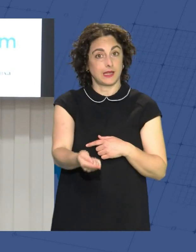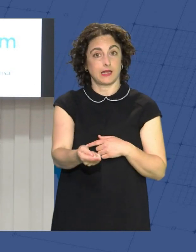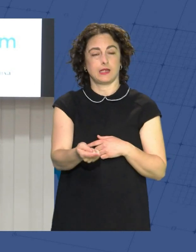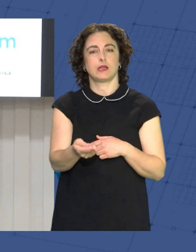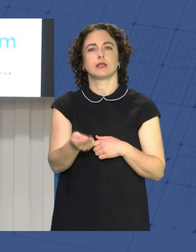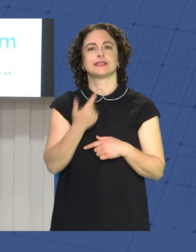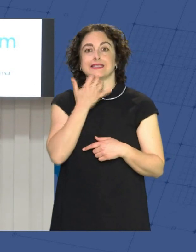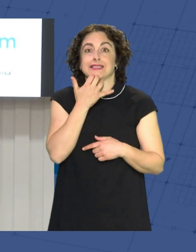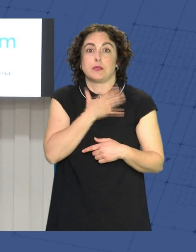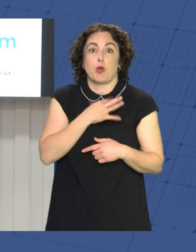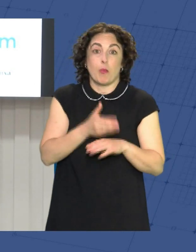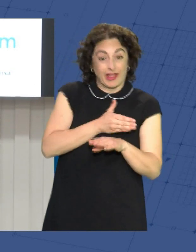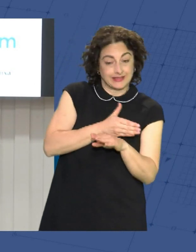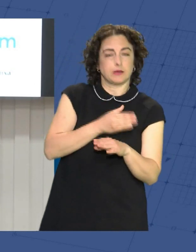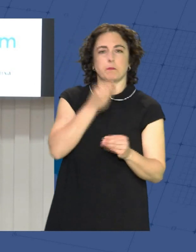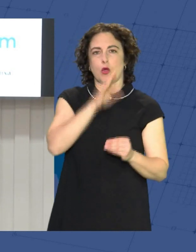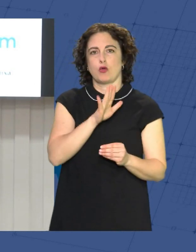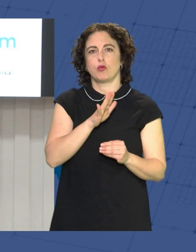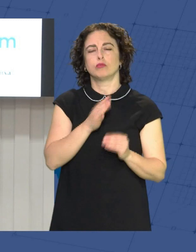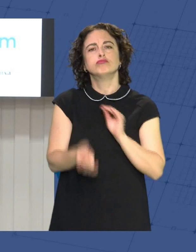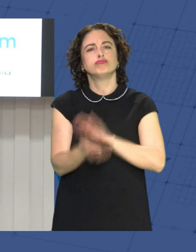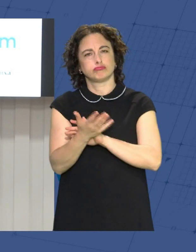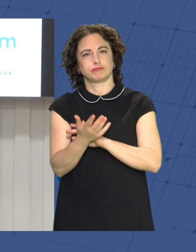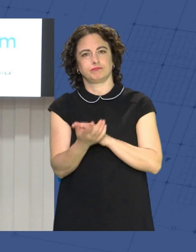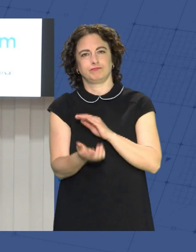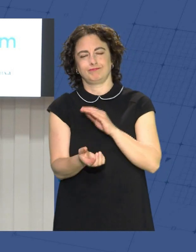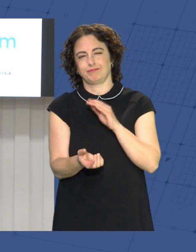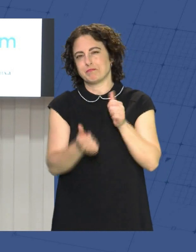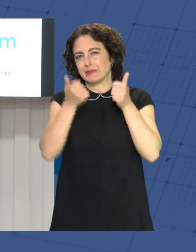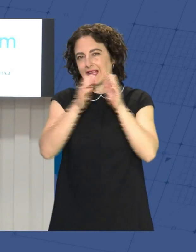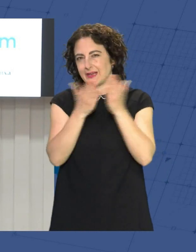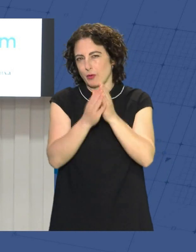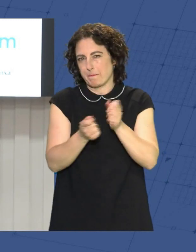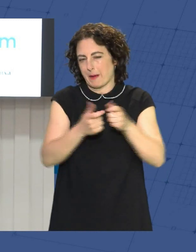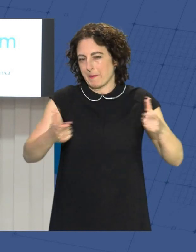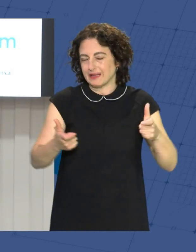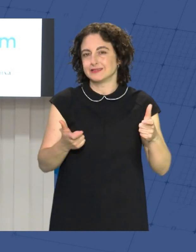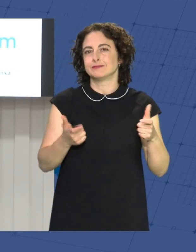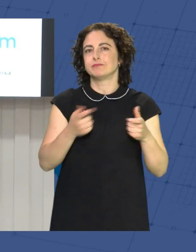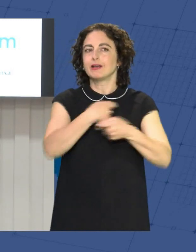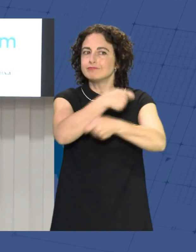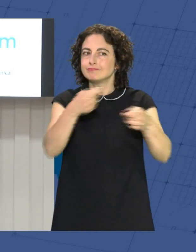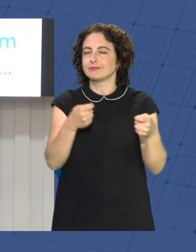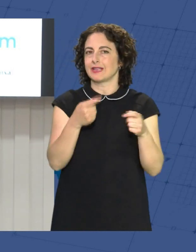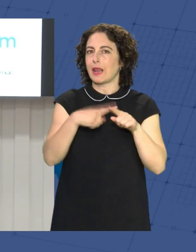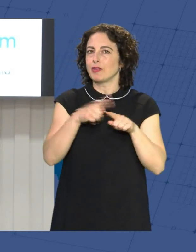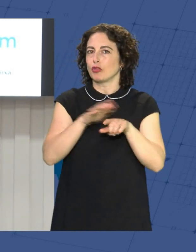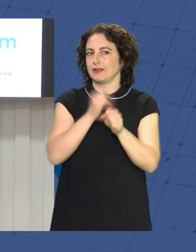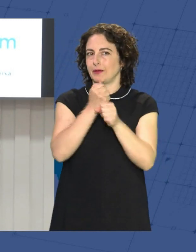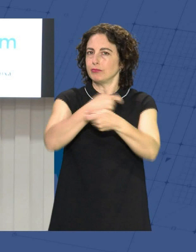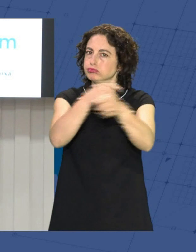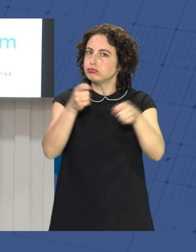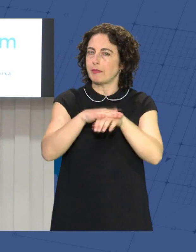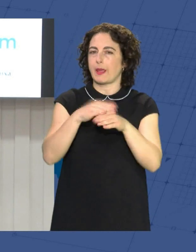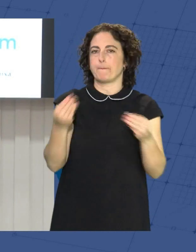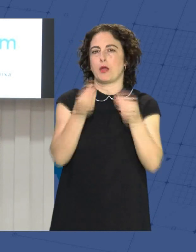si podemos antes incluso, volvamos a hacer una nueva reedición para que todo el mundo tenga como un elemento de trabajo que mejore la calidad